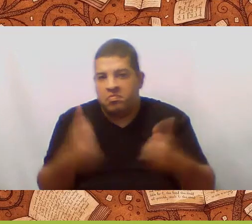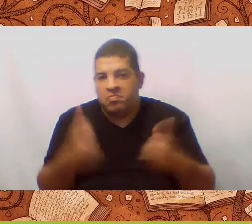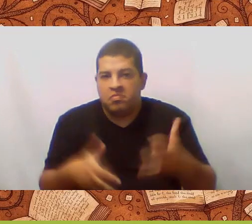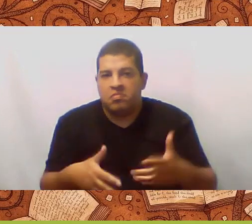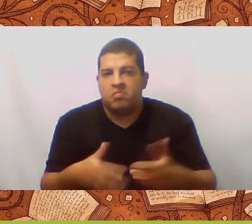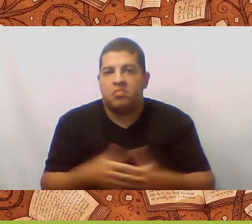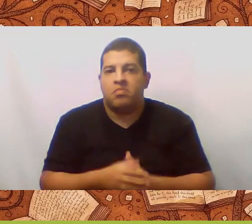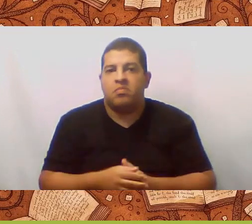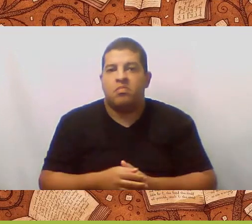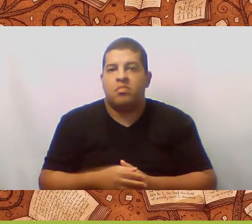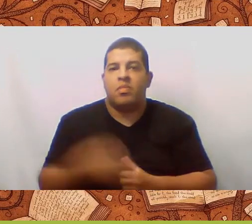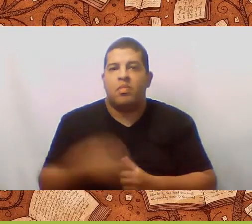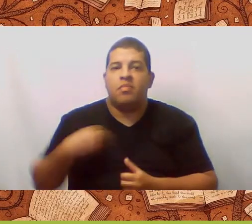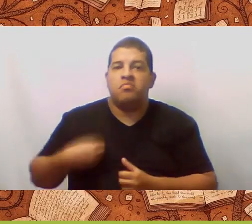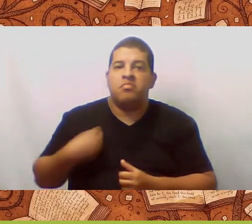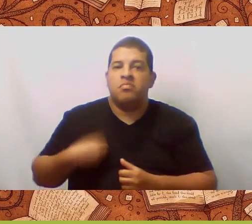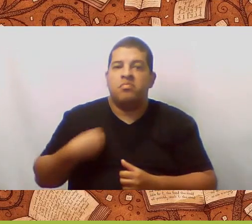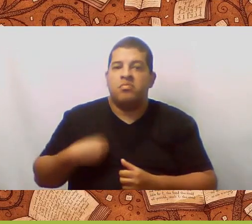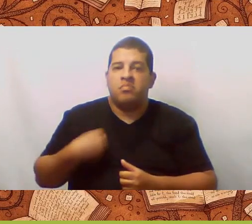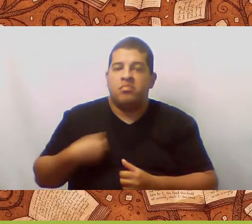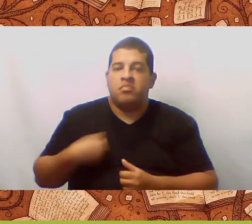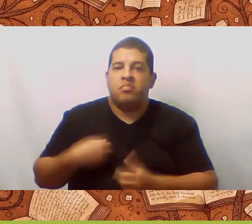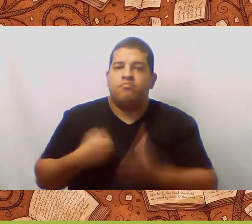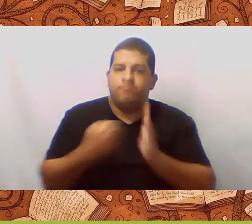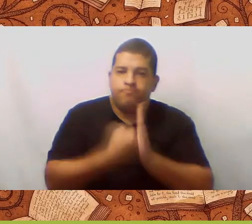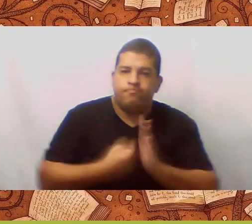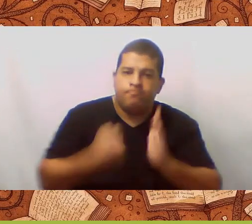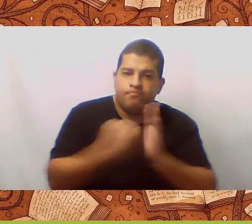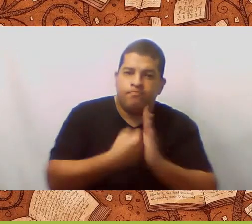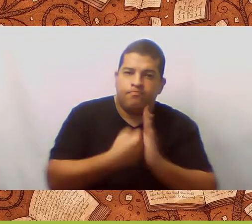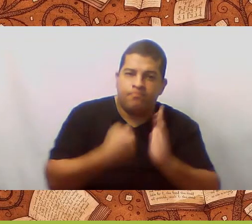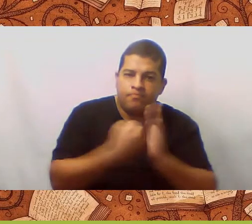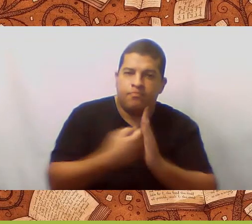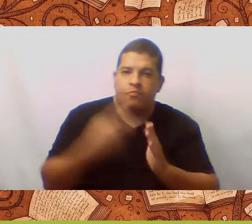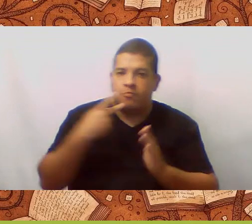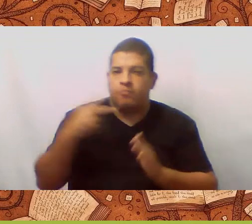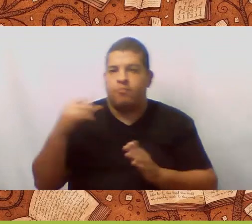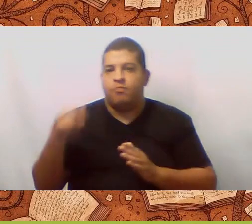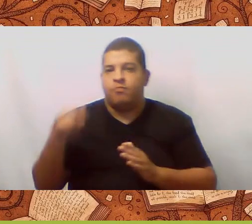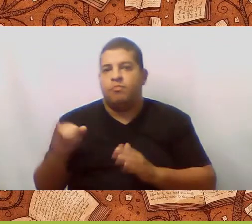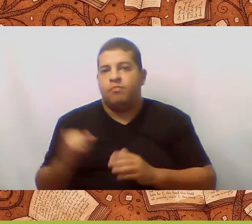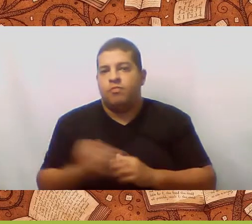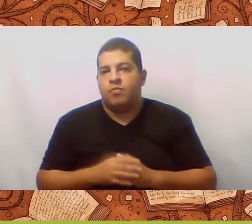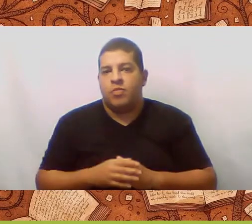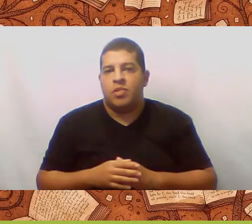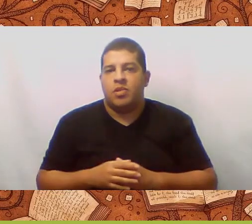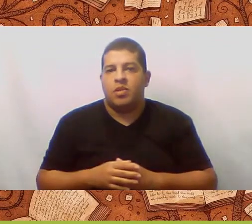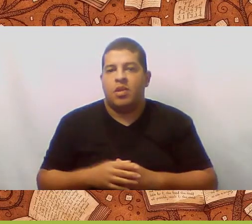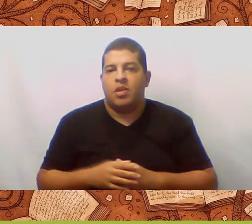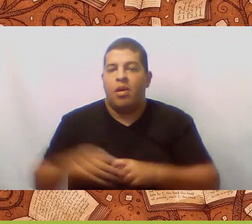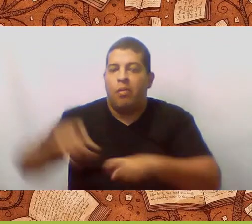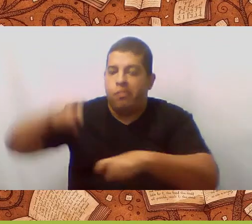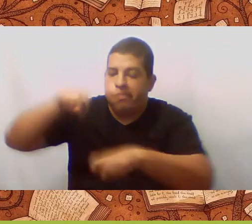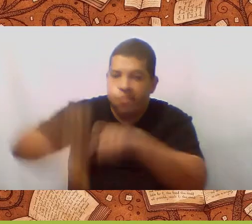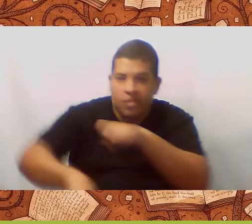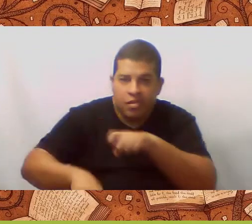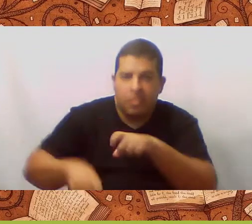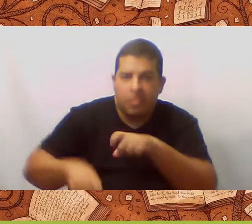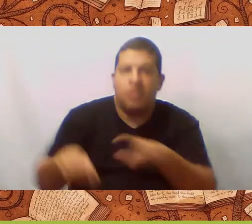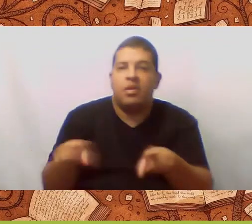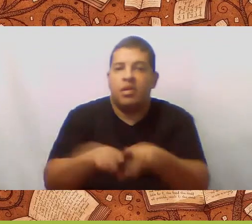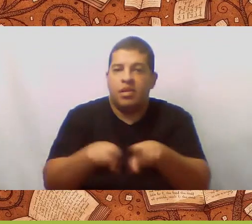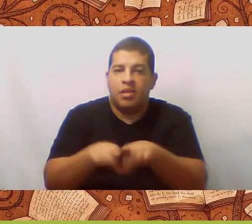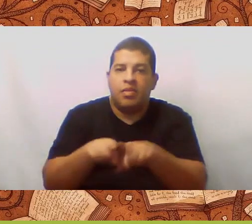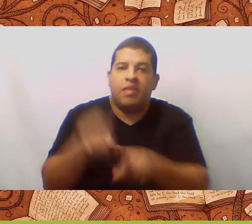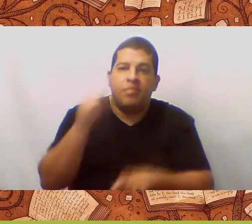de existência, dessa resistência patriarcal ao lado dos estupros e do feminicídio, que é a